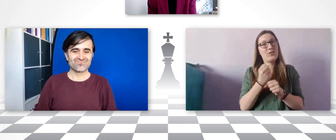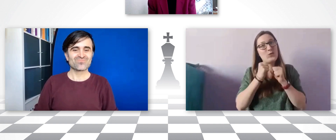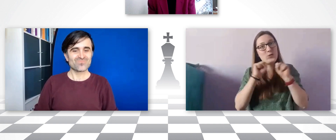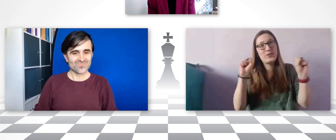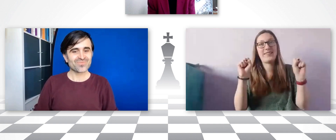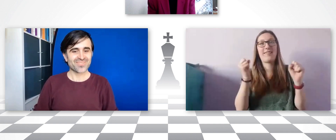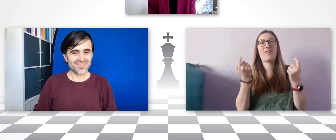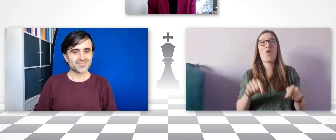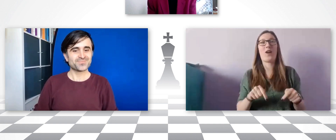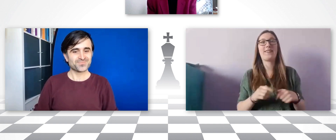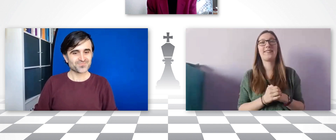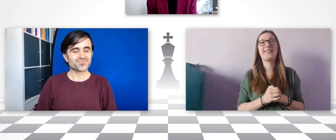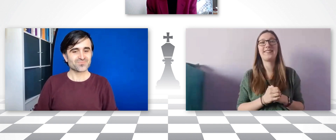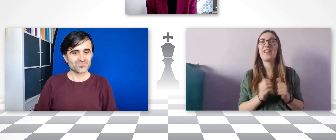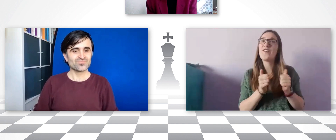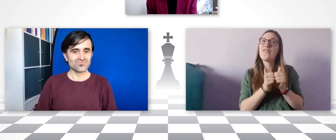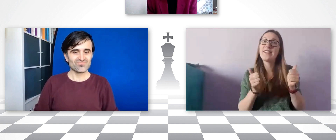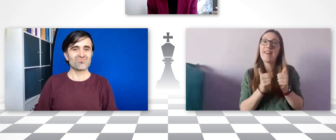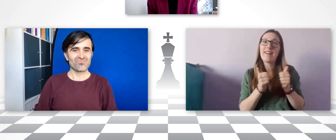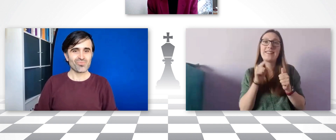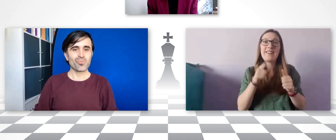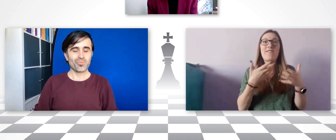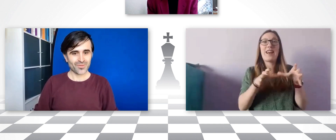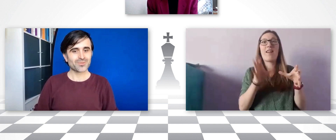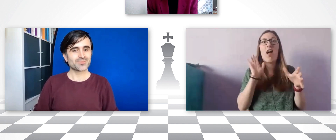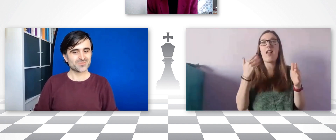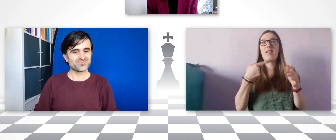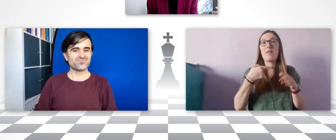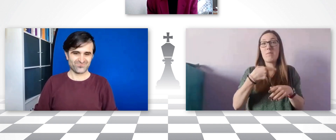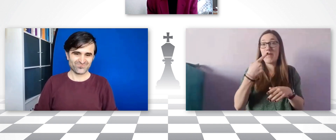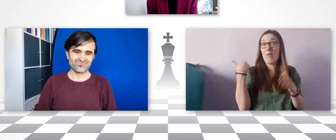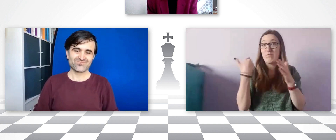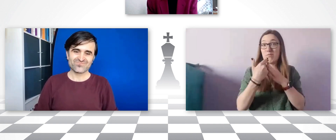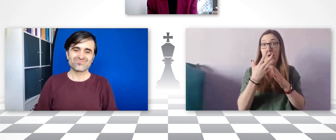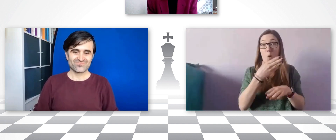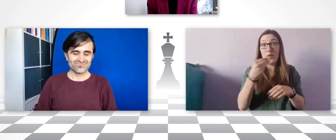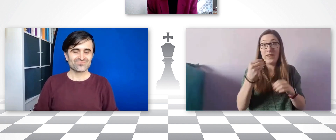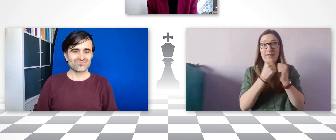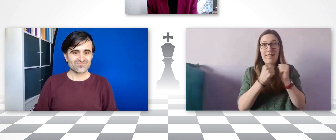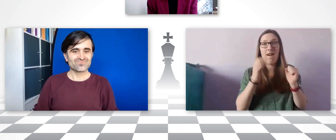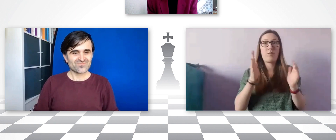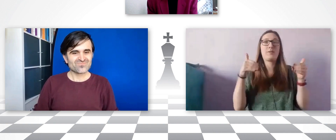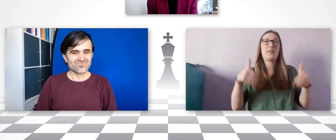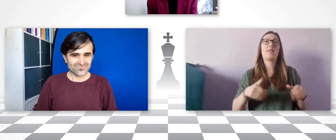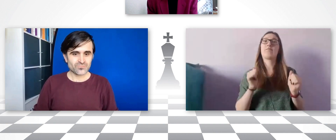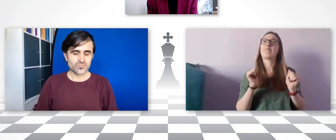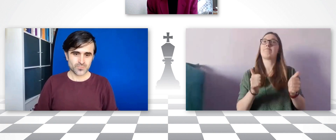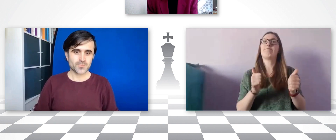En fantastisch dat die vereniging 100 jaar, meer dan 100 jaar, al in het leven is. Prachtig.